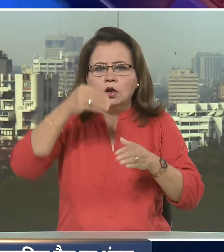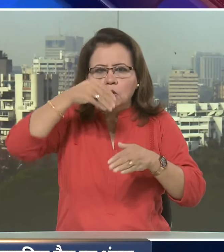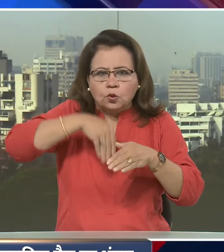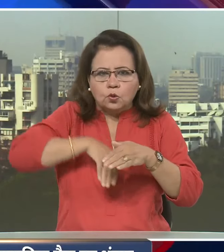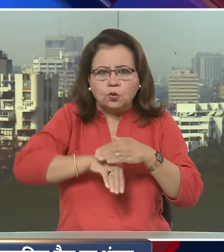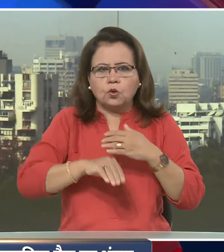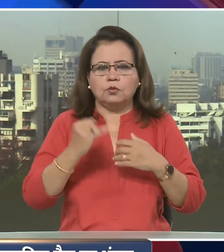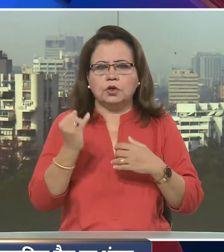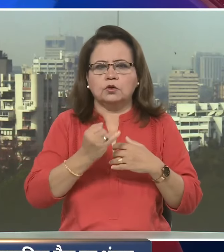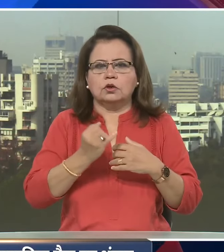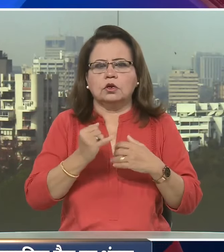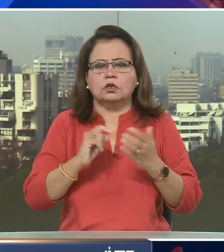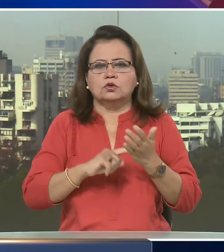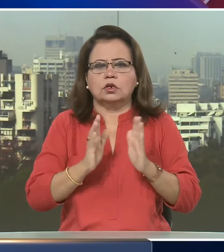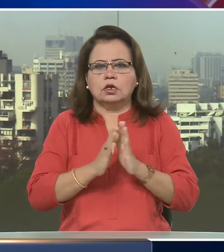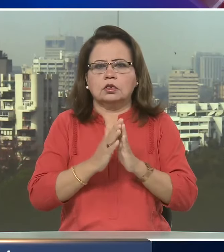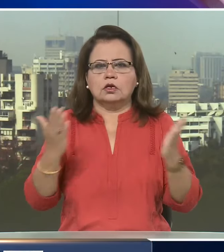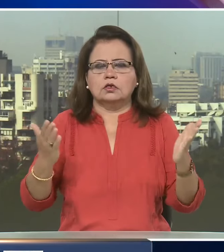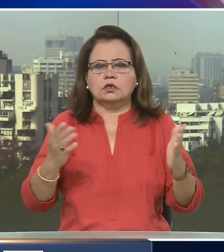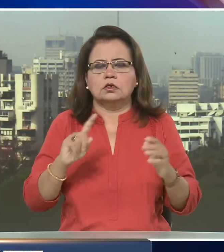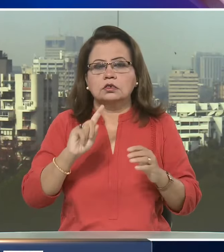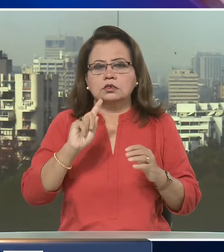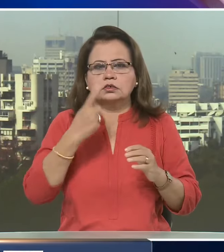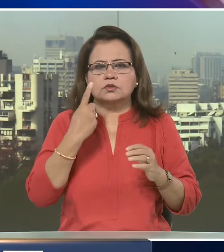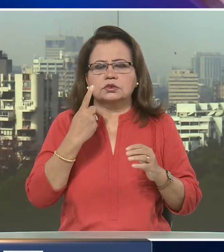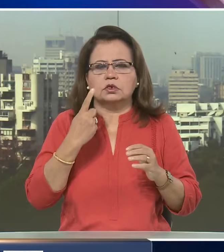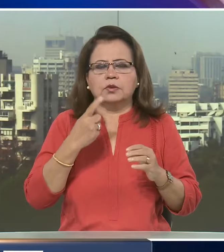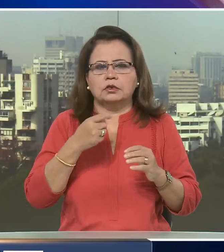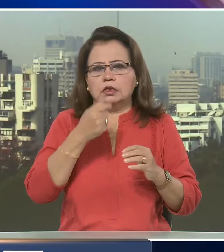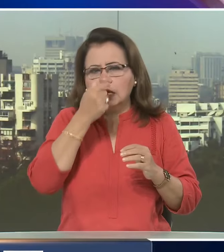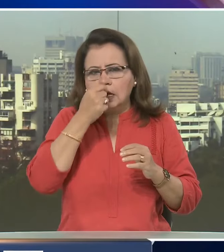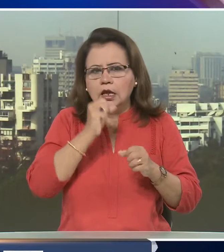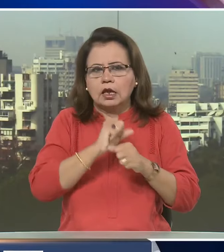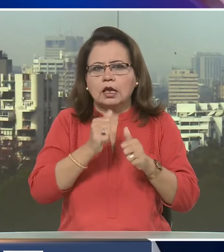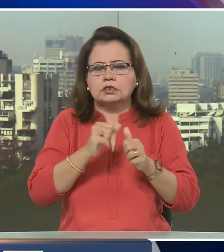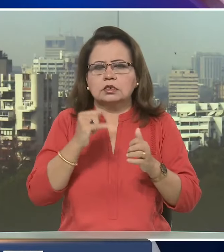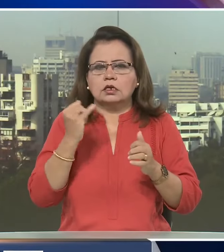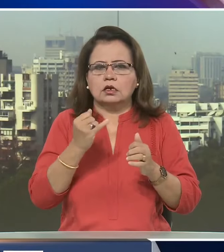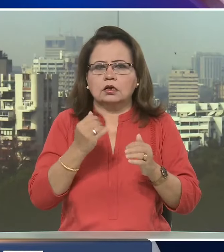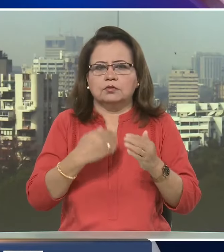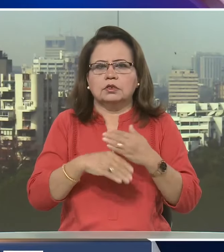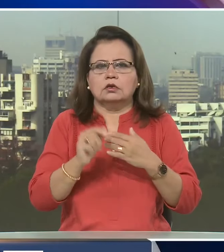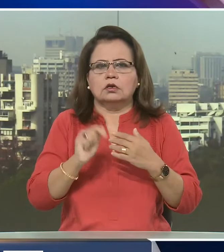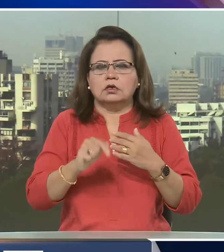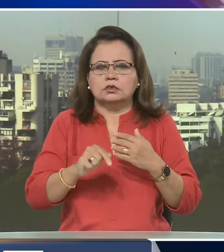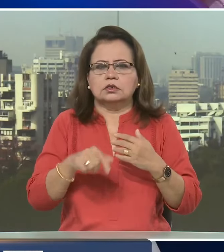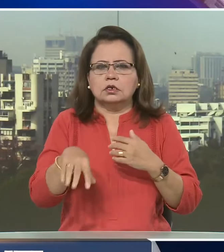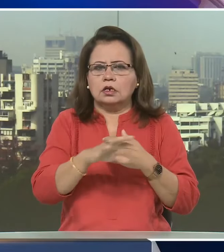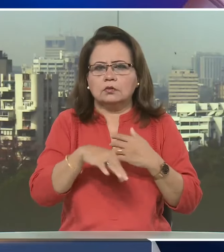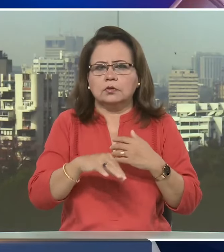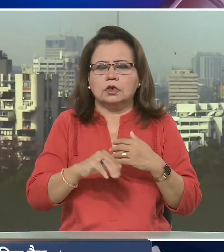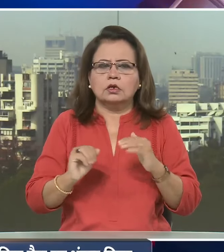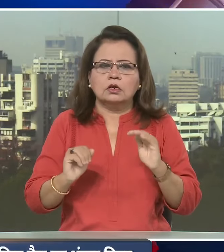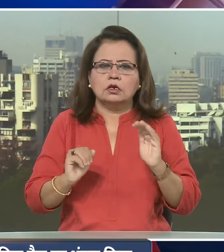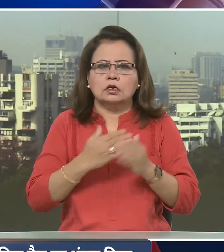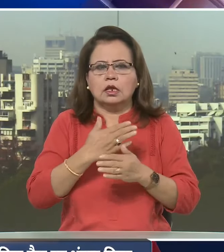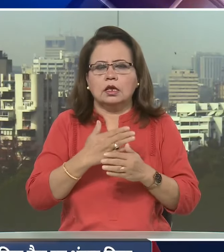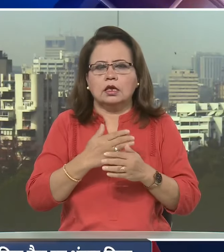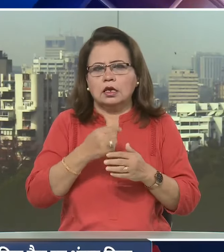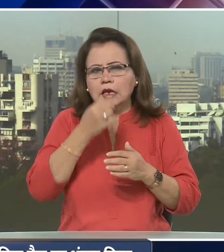इसे तुर्की के इतिहास की सबसे बड़ी प्राकृतिक गैस की खोज बताया है। उन्होंने कहा कि इसी इलाके में नए